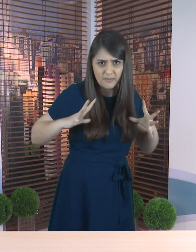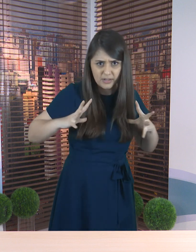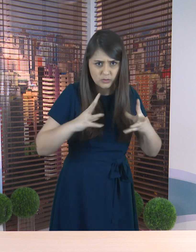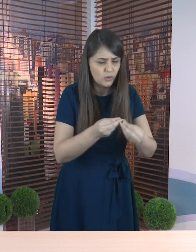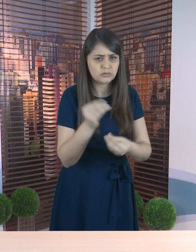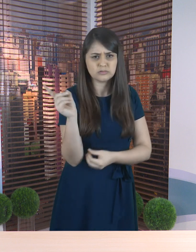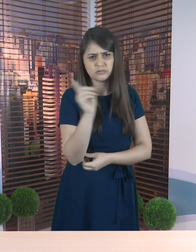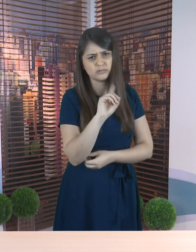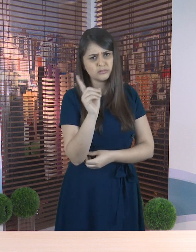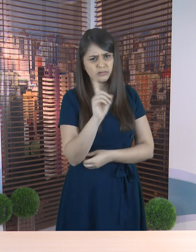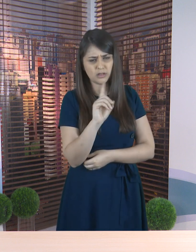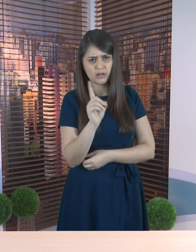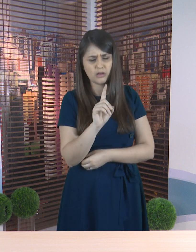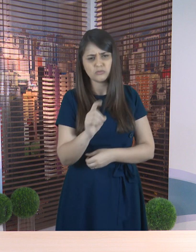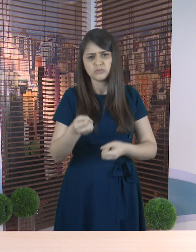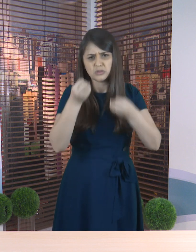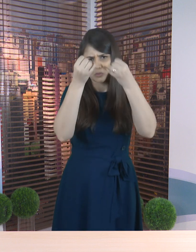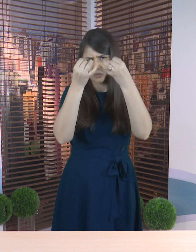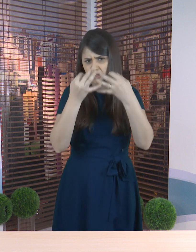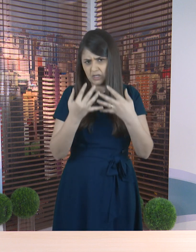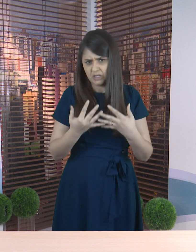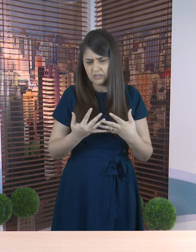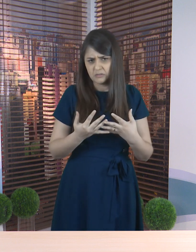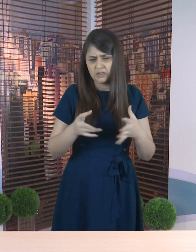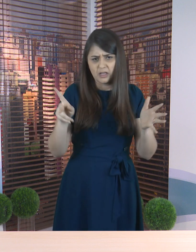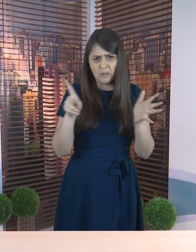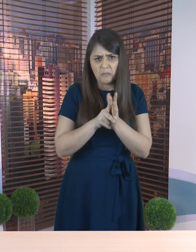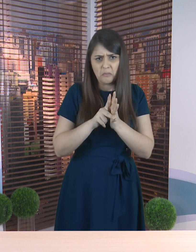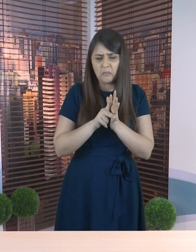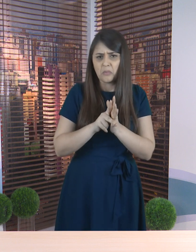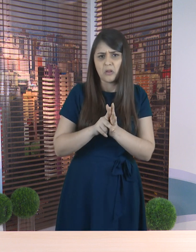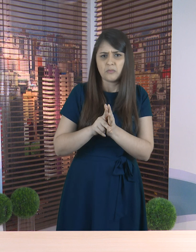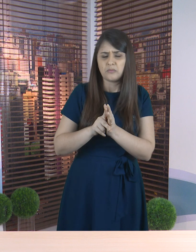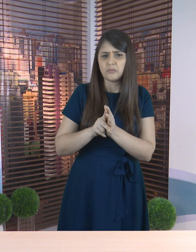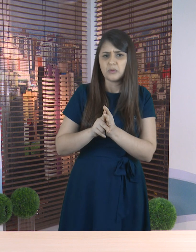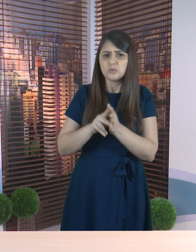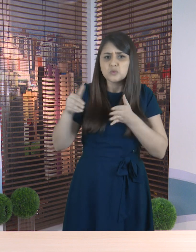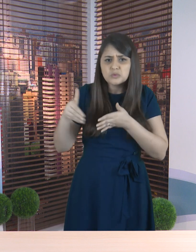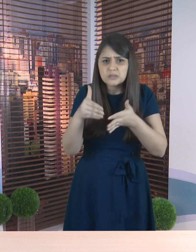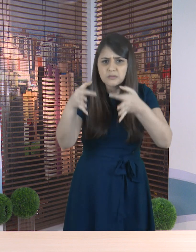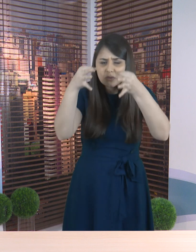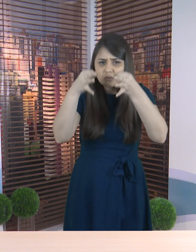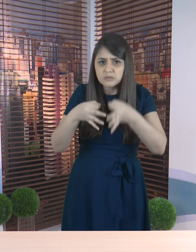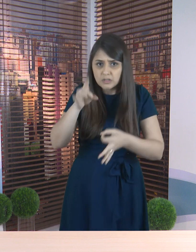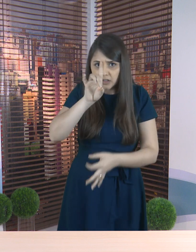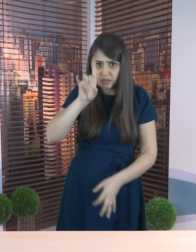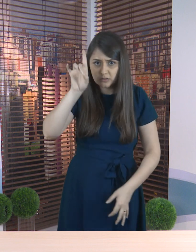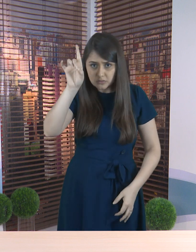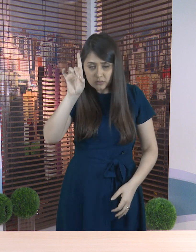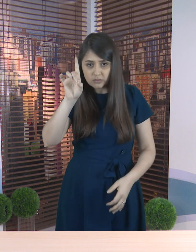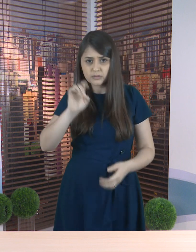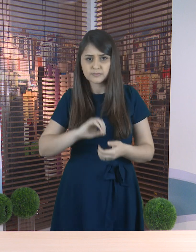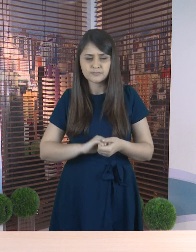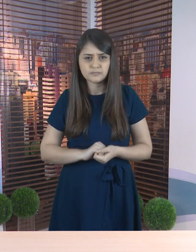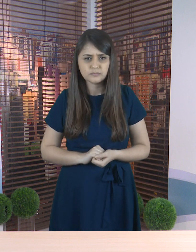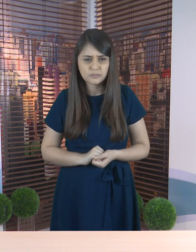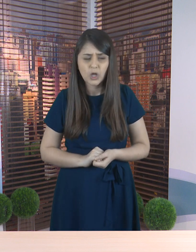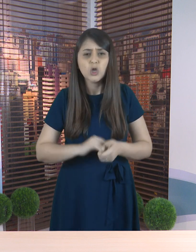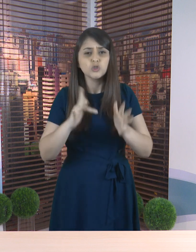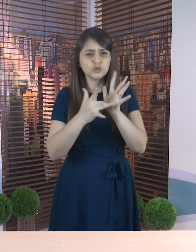ensinou Jesus no Sermão da Montanha, Deus também faz com que o seu sol se levante sobre maus e bons, e a